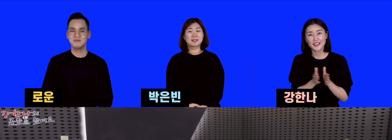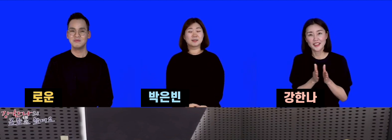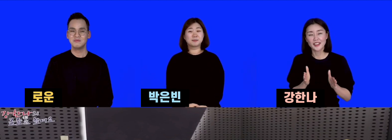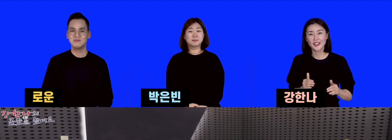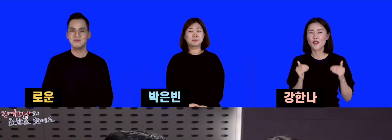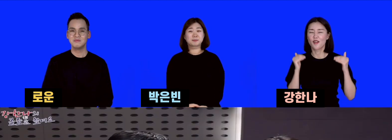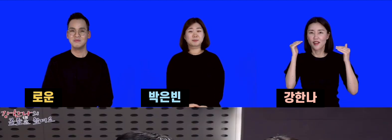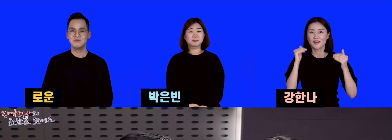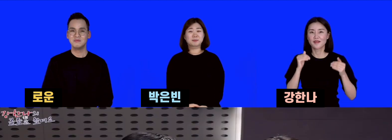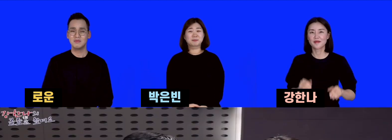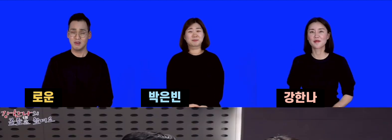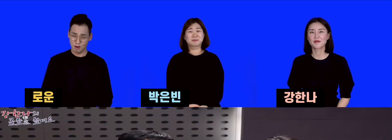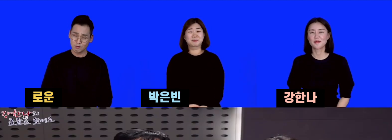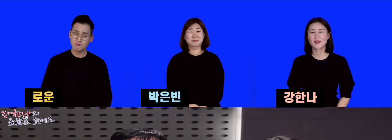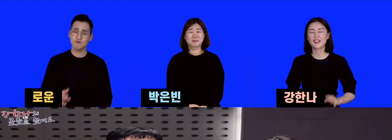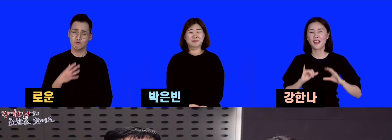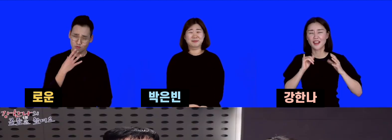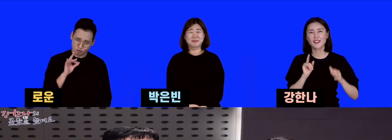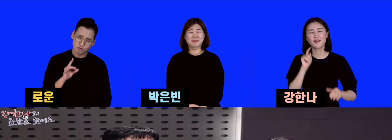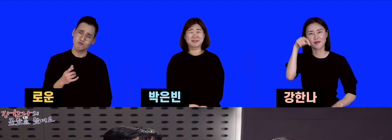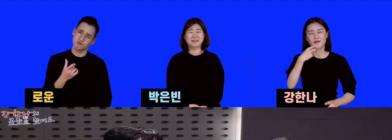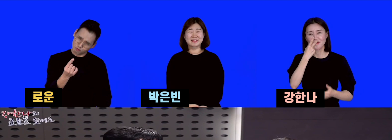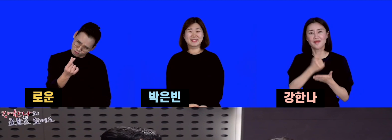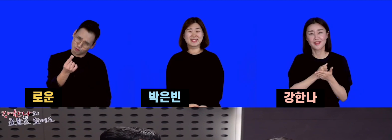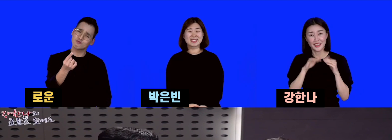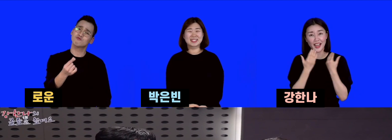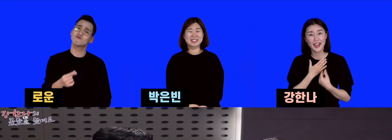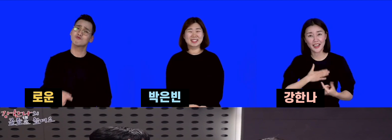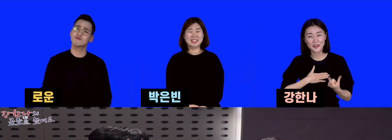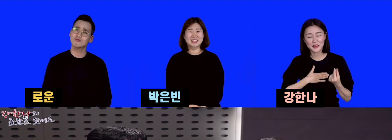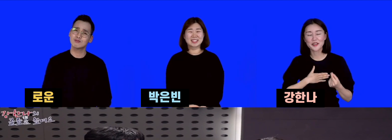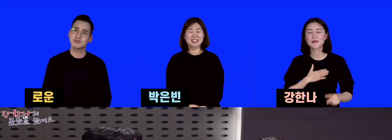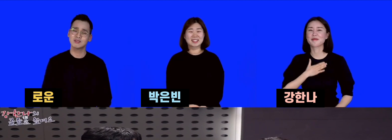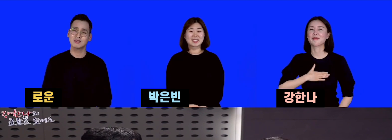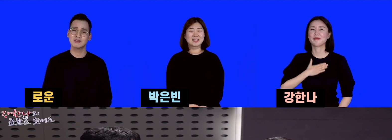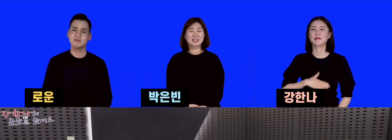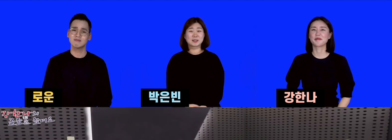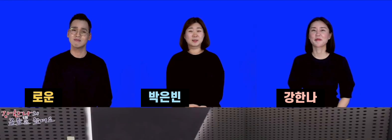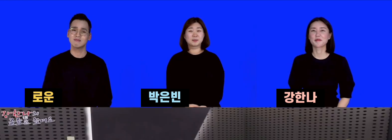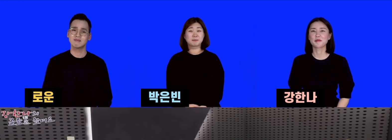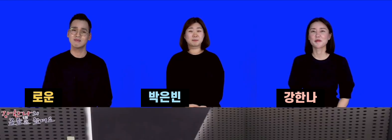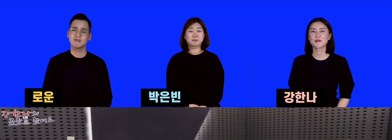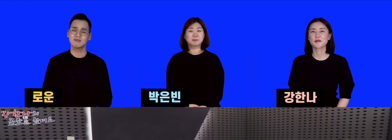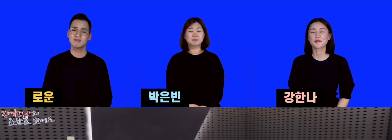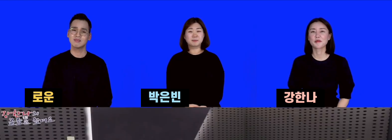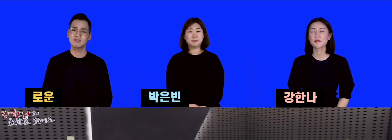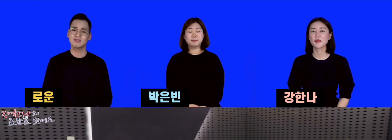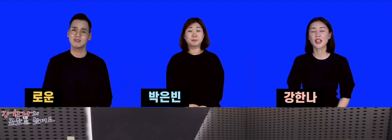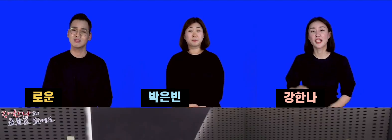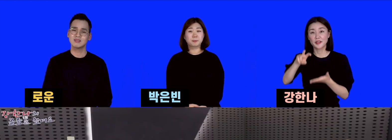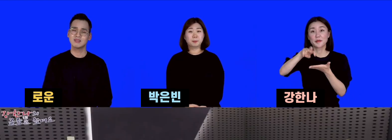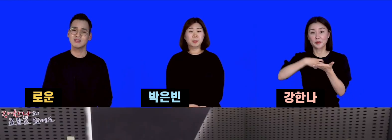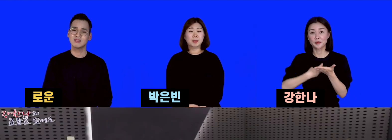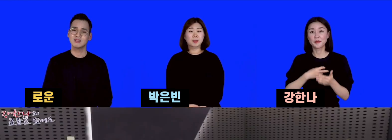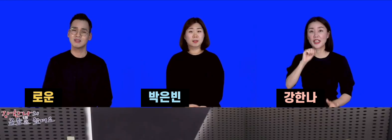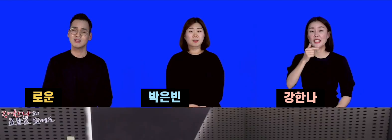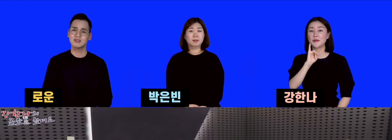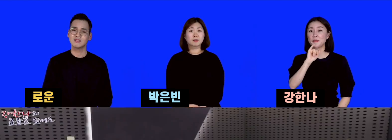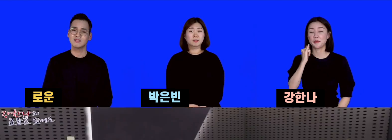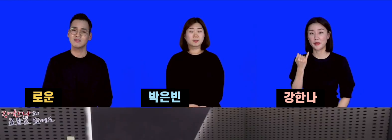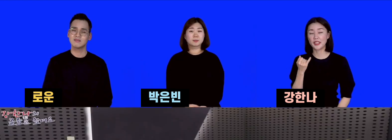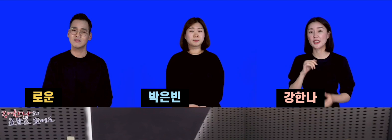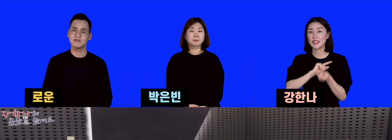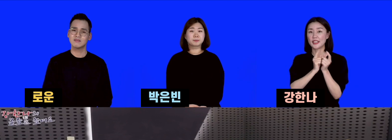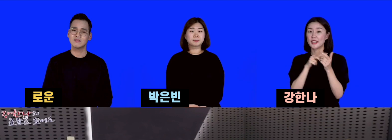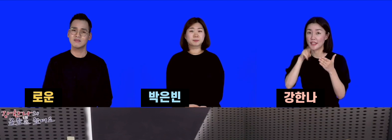봐요 세상을 바라보는 위치가 물론이지 좋습니다 저희요 하은 님의 사연 우리 은빈